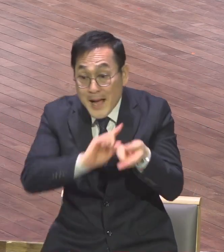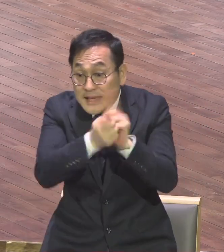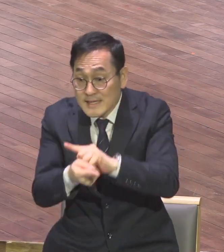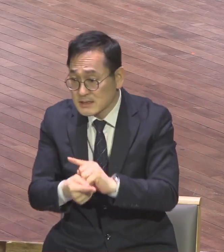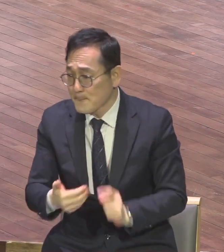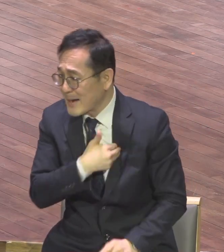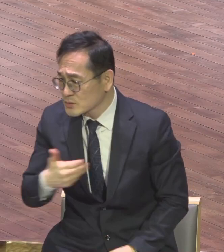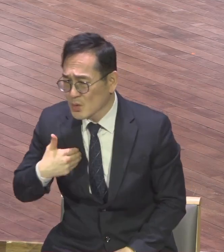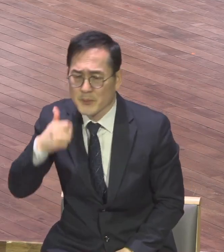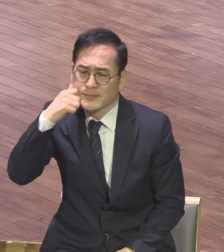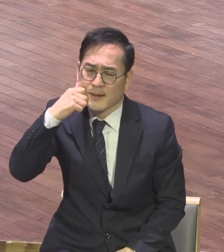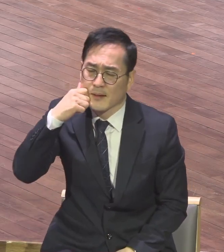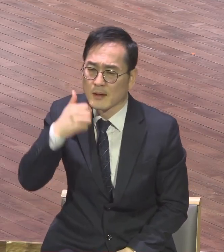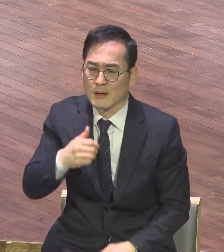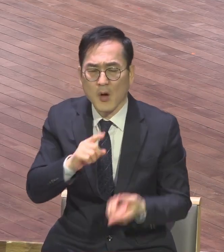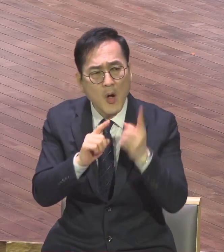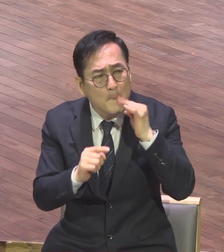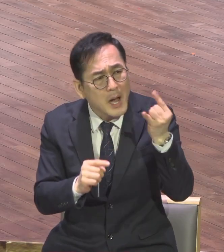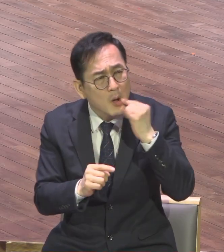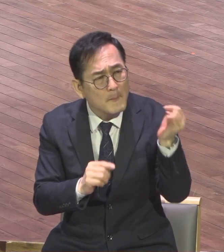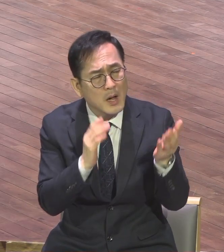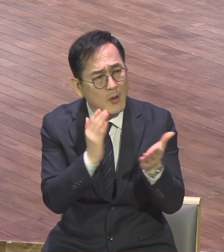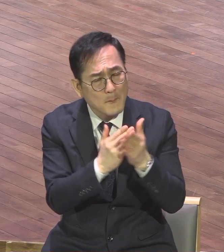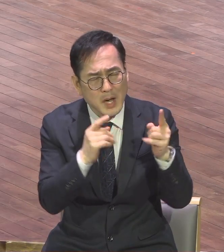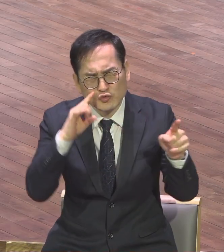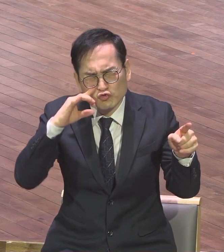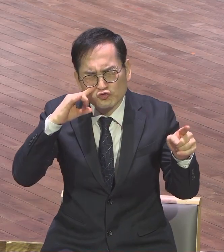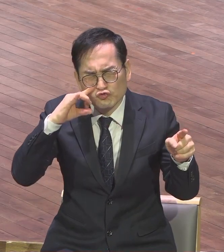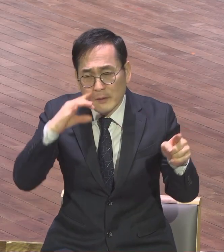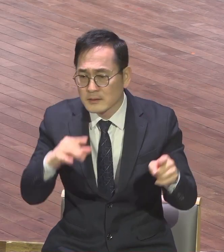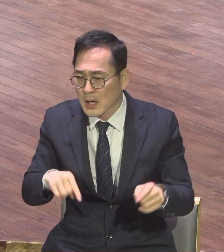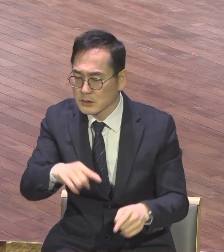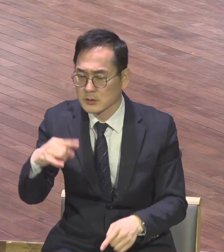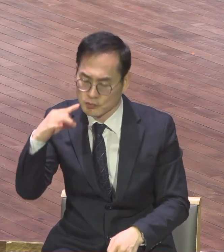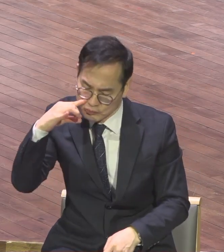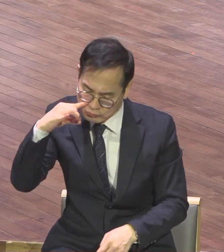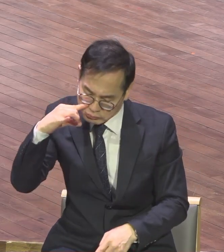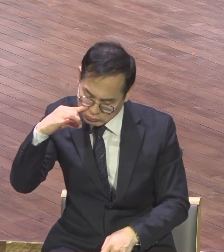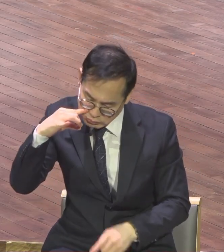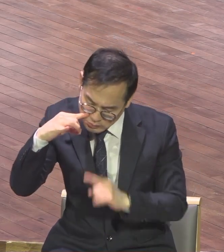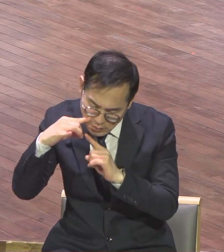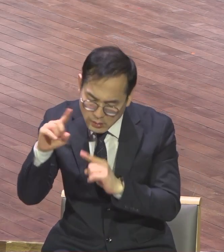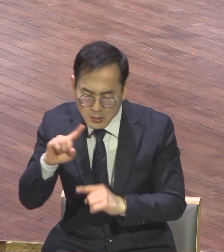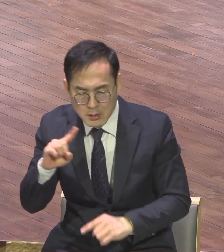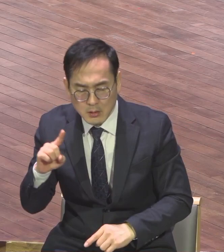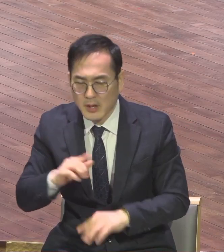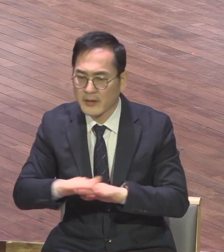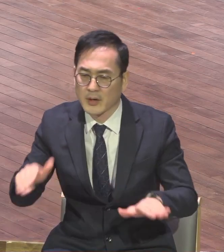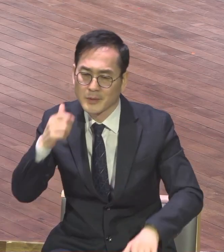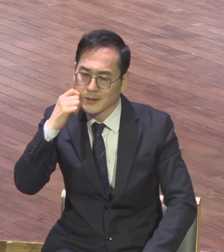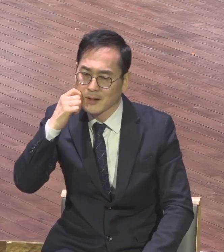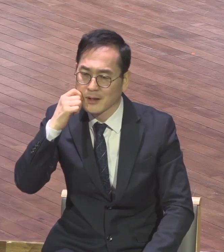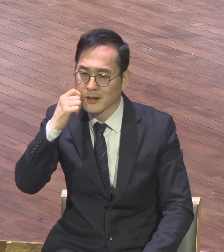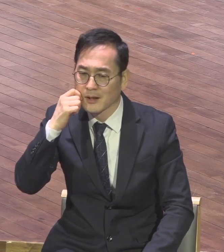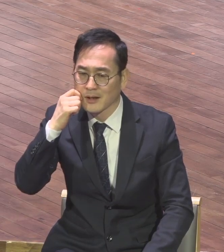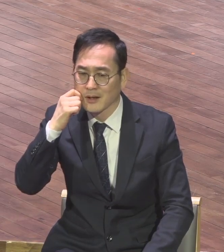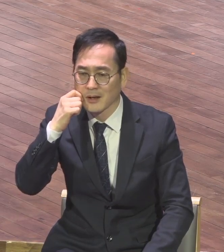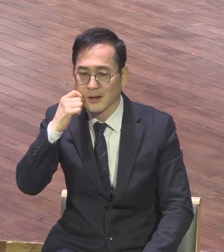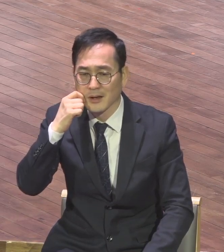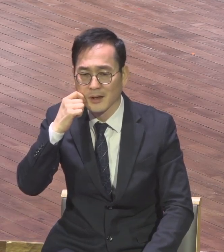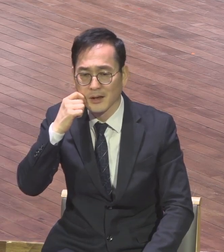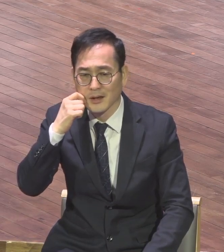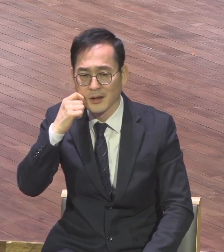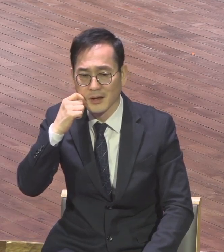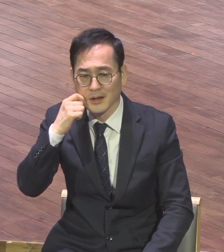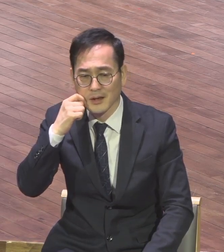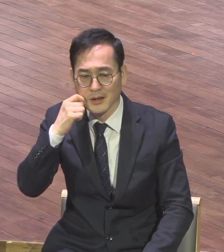그렇습니다. 원리입니다. 채워질 수가 없습니다. 그런데 계속 그 길을 가면, 다른 것으로 채우려고 하면 고장이